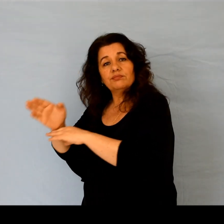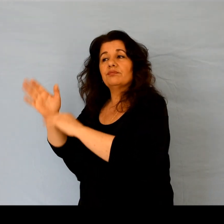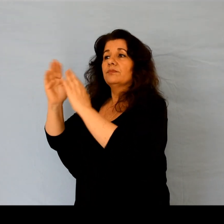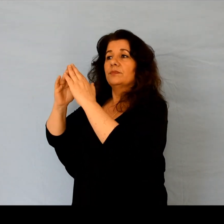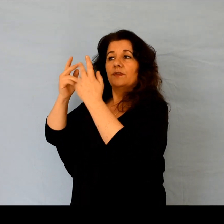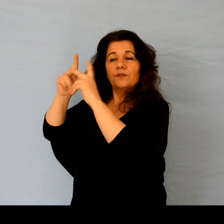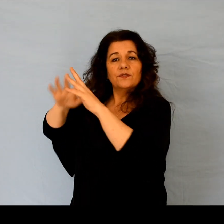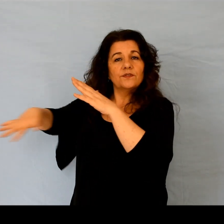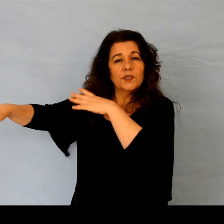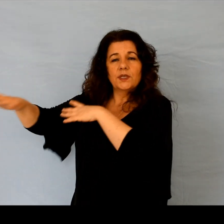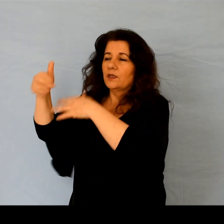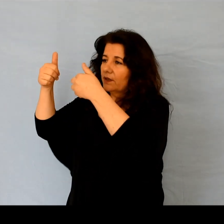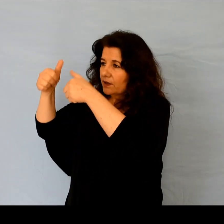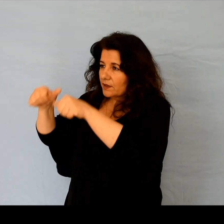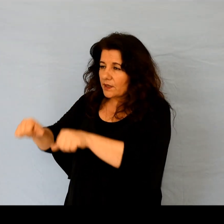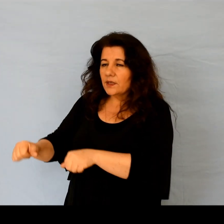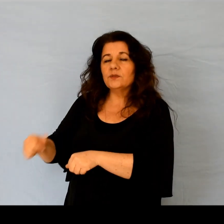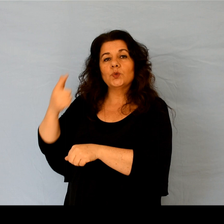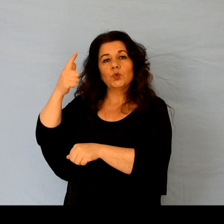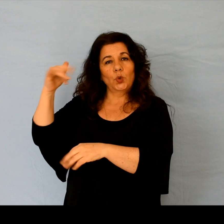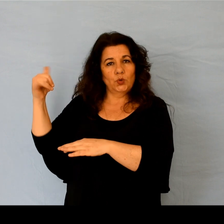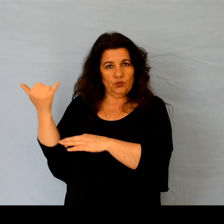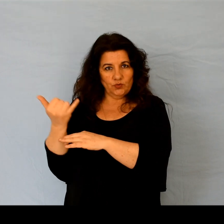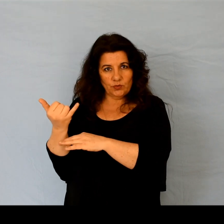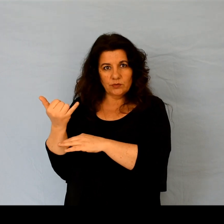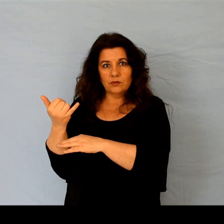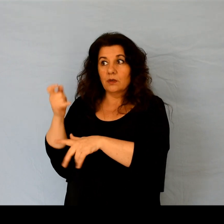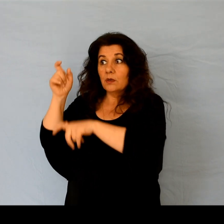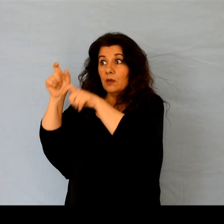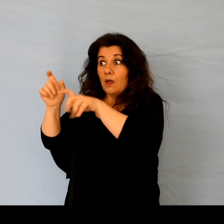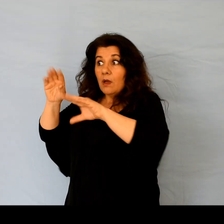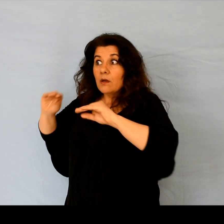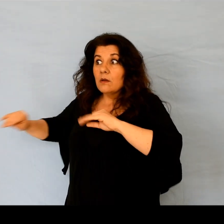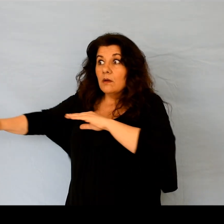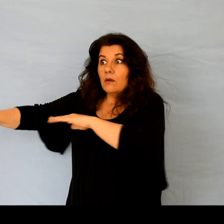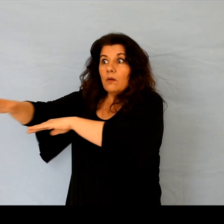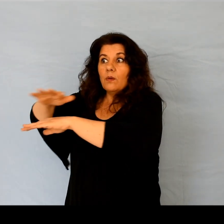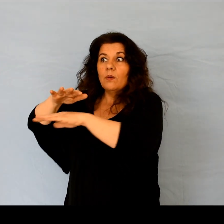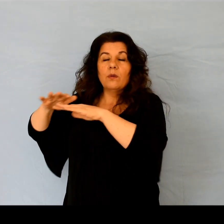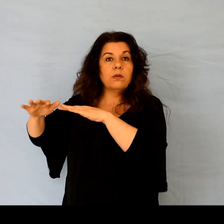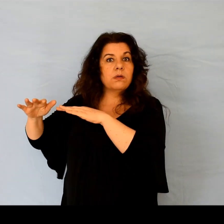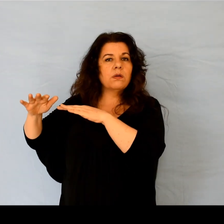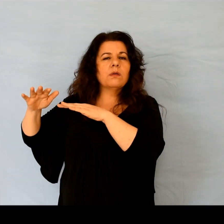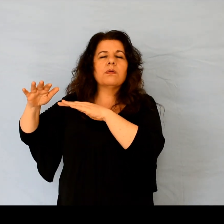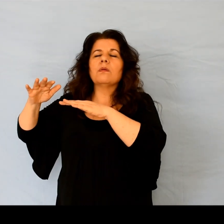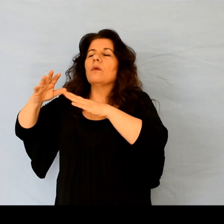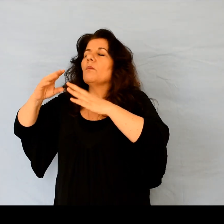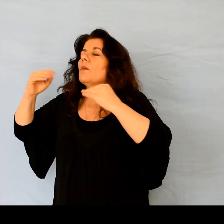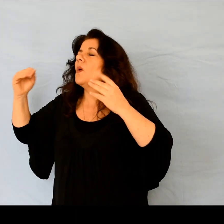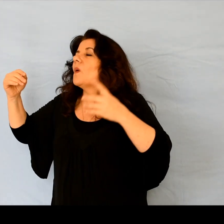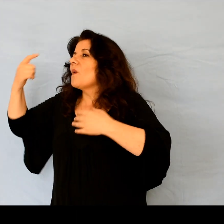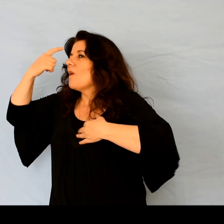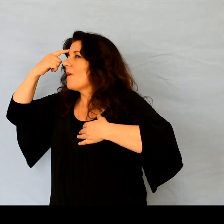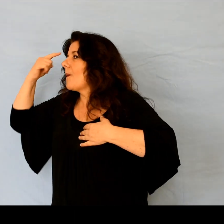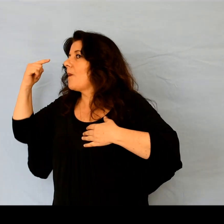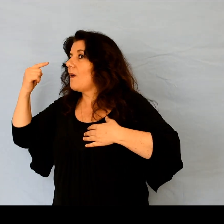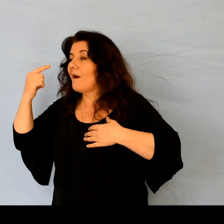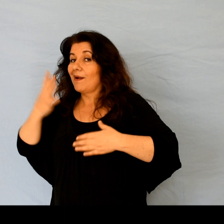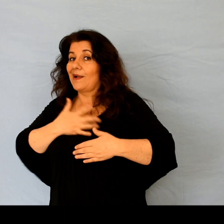Ils furent encore beaucoup plus nombreux à croire à cause de sa parole à lui. Et il disait à la